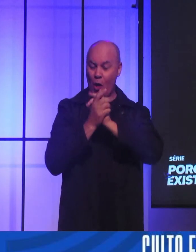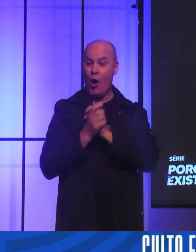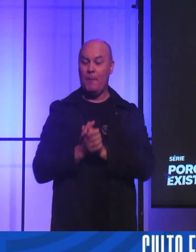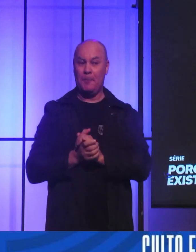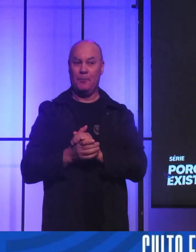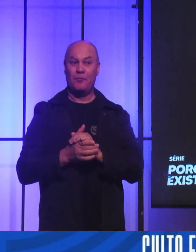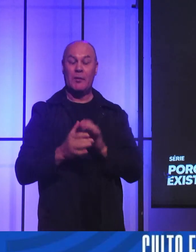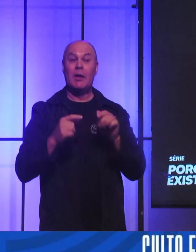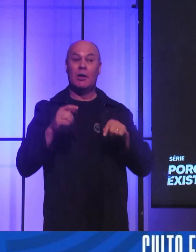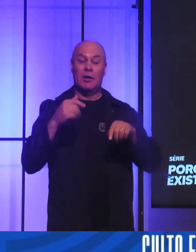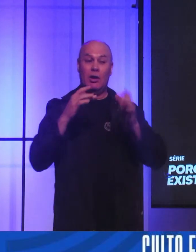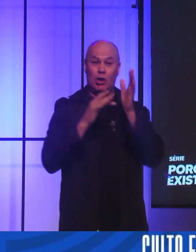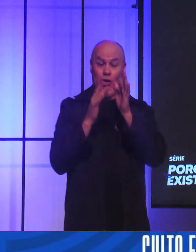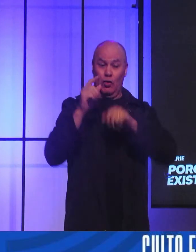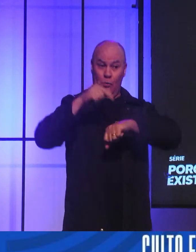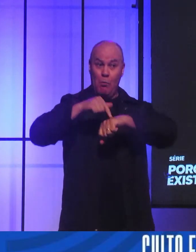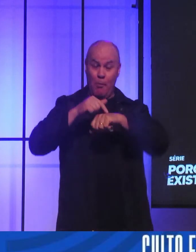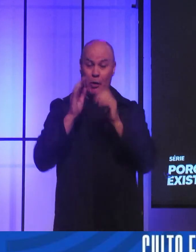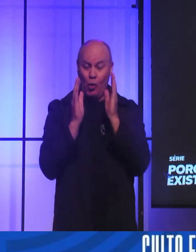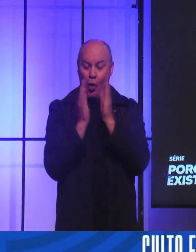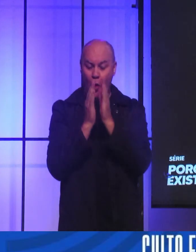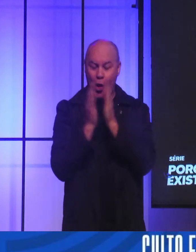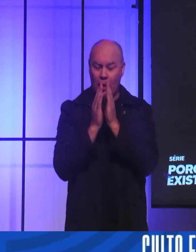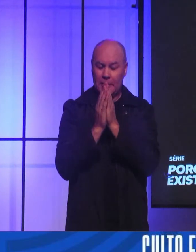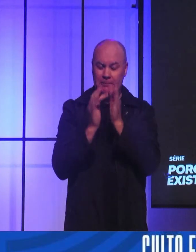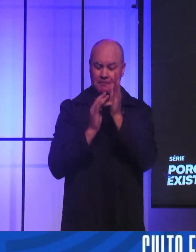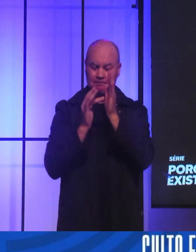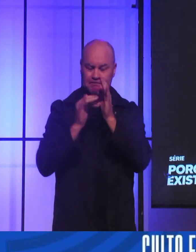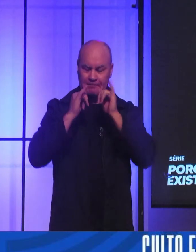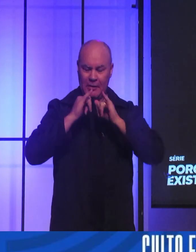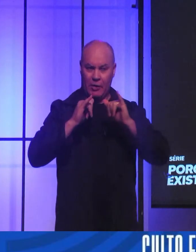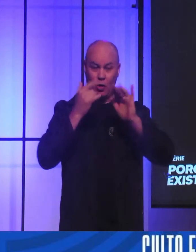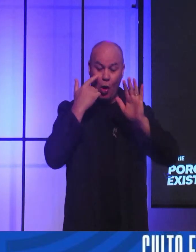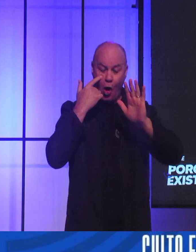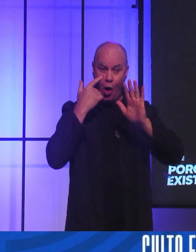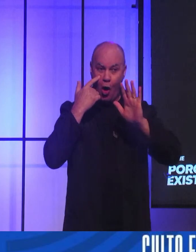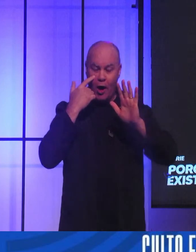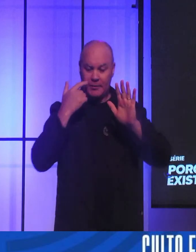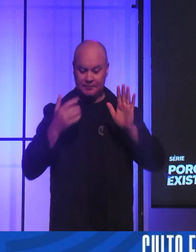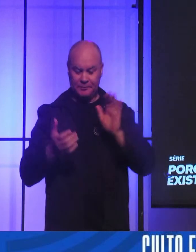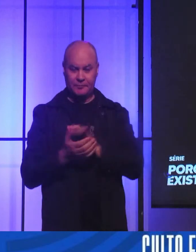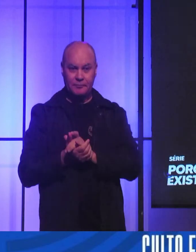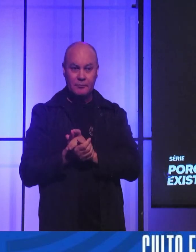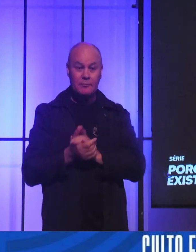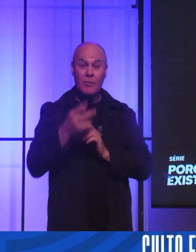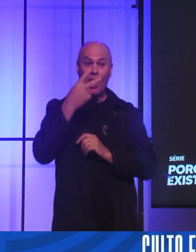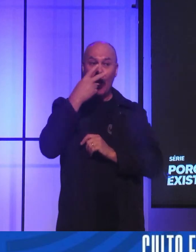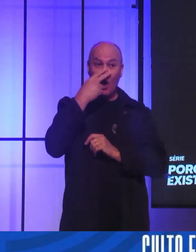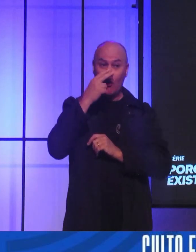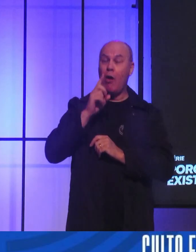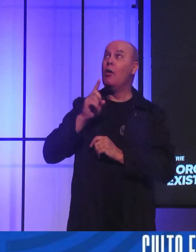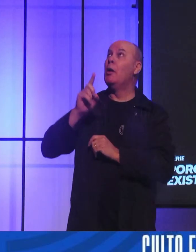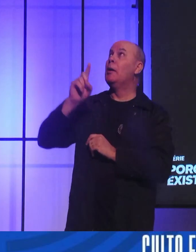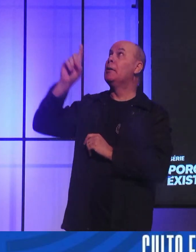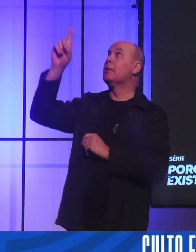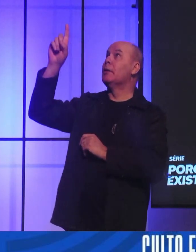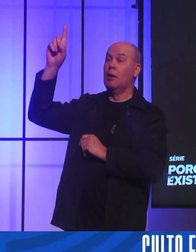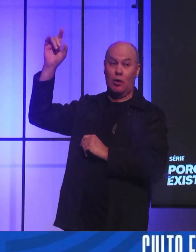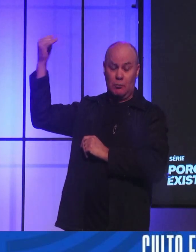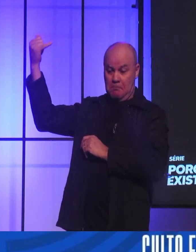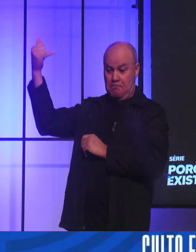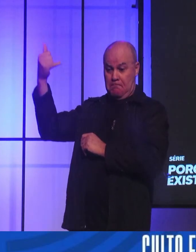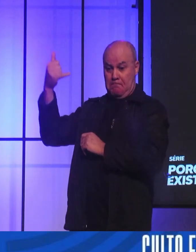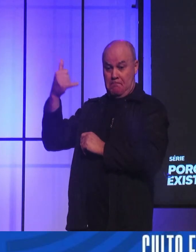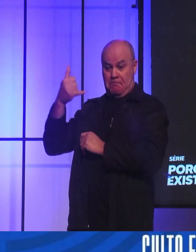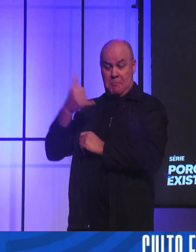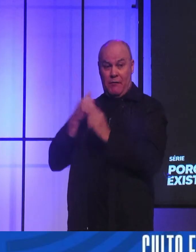Jesus orando a oração sacerdotal, ele diz assim: da mesma maneira que tu me destes uma missão no mundo, eu também